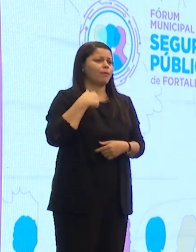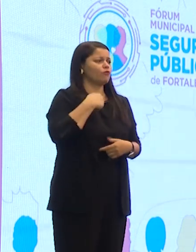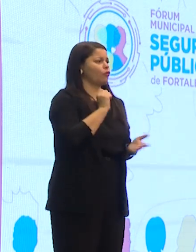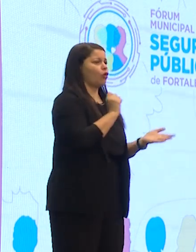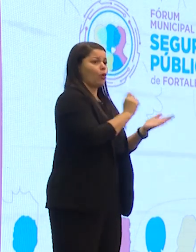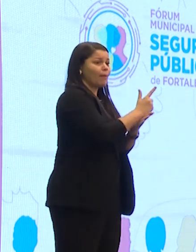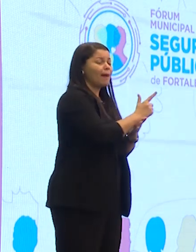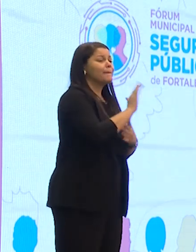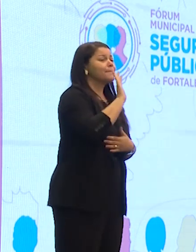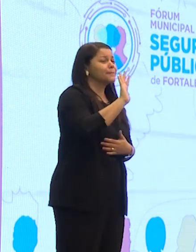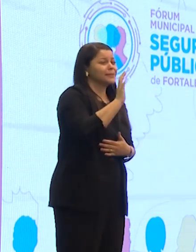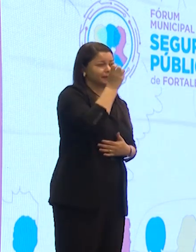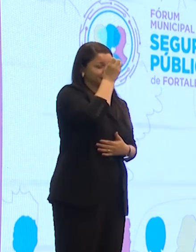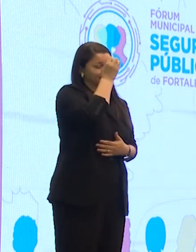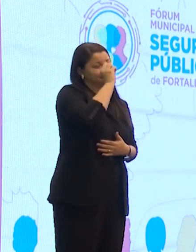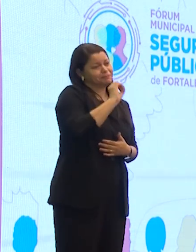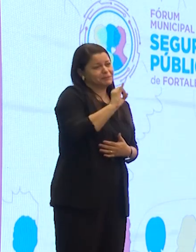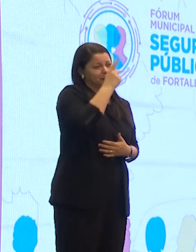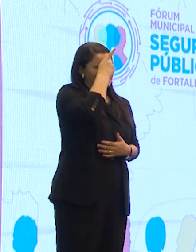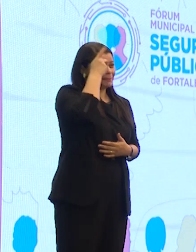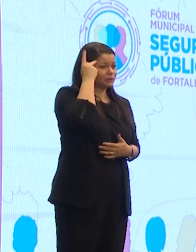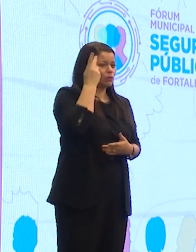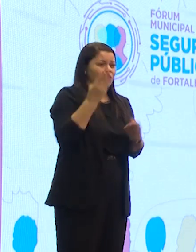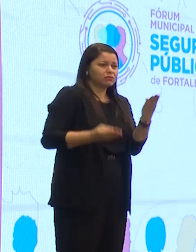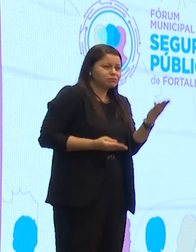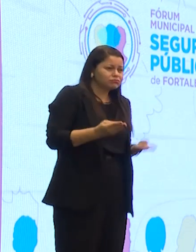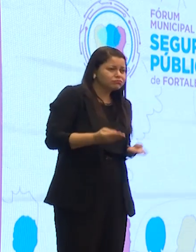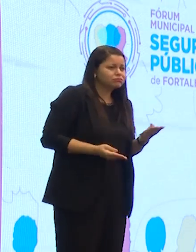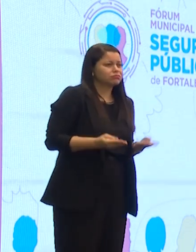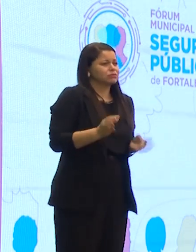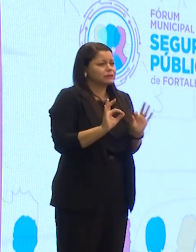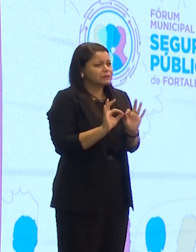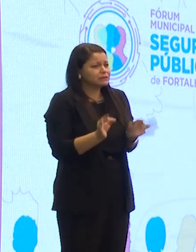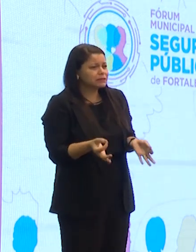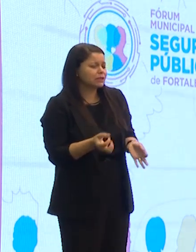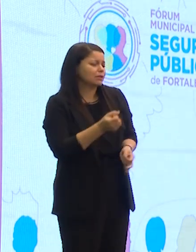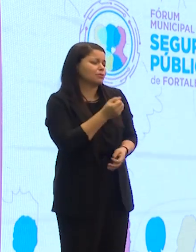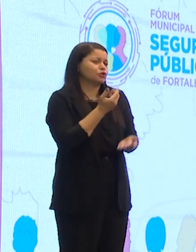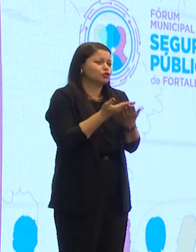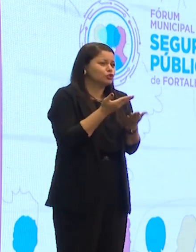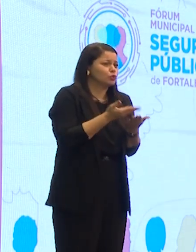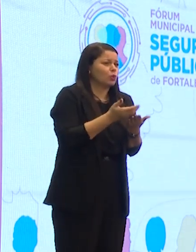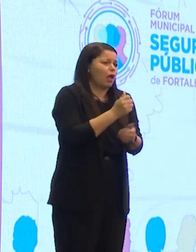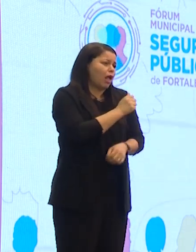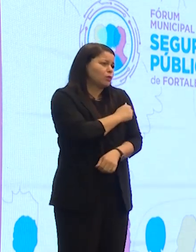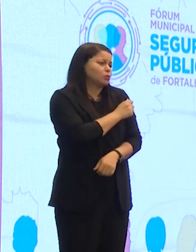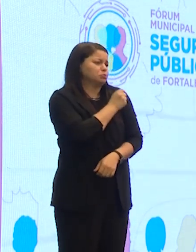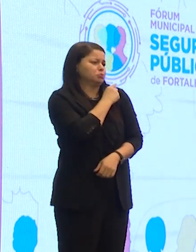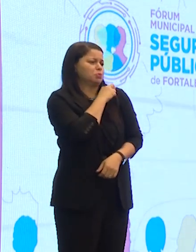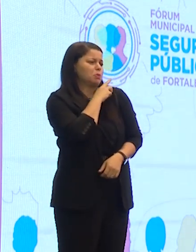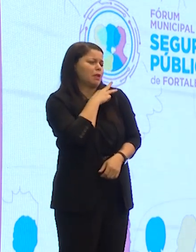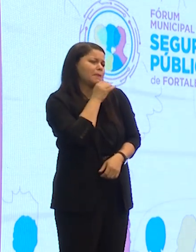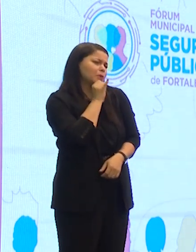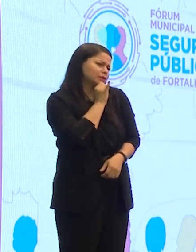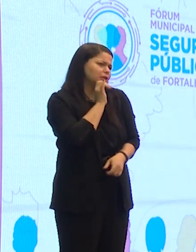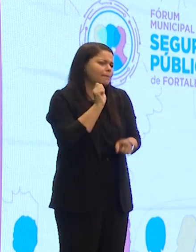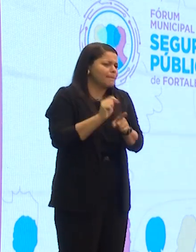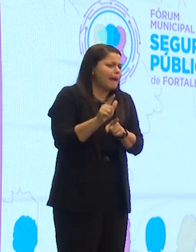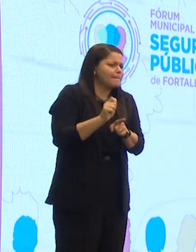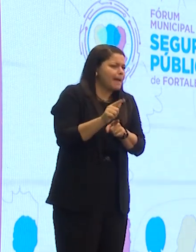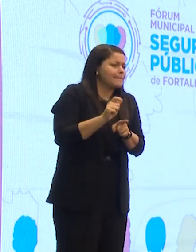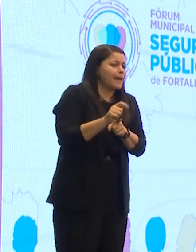do ensino médio, é evidente que, às vezes, ainda está pagando a prestação. Então, não